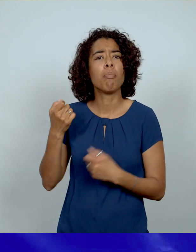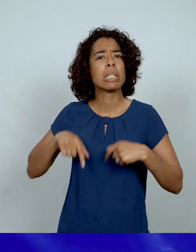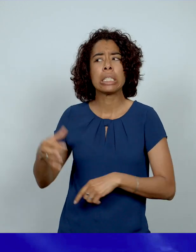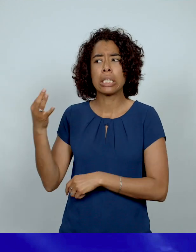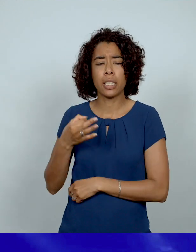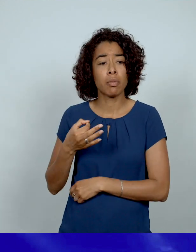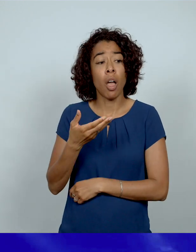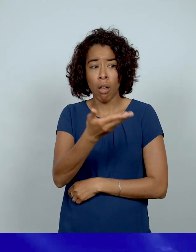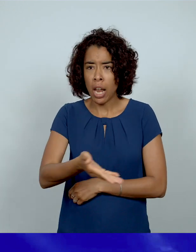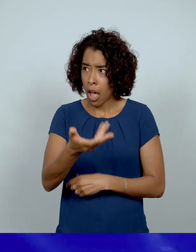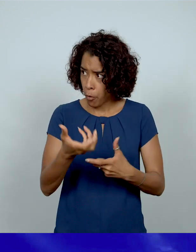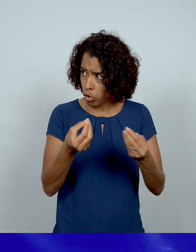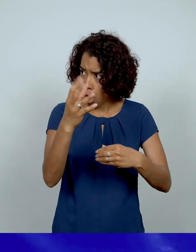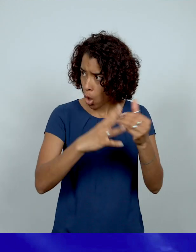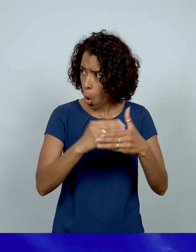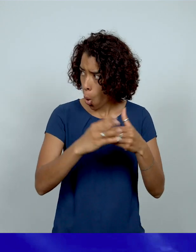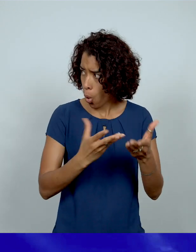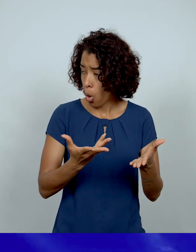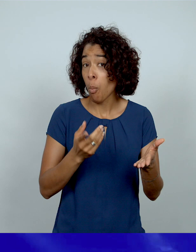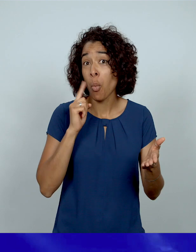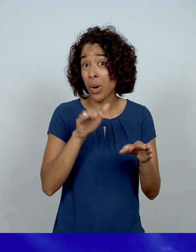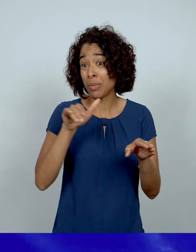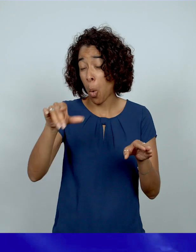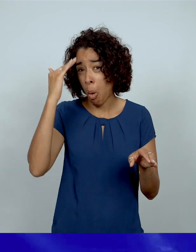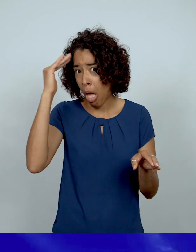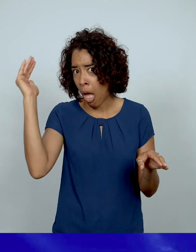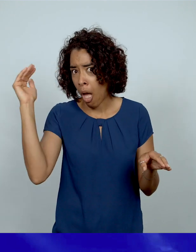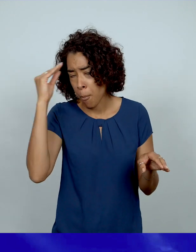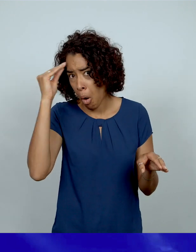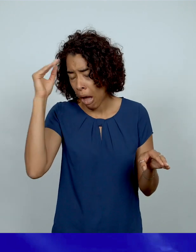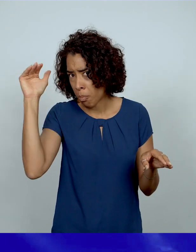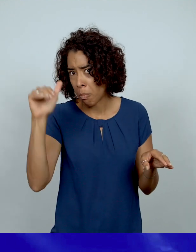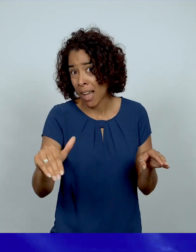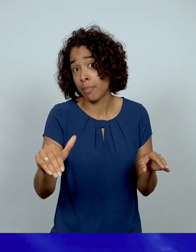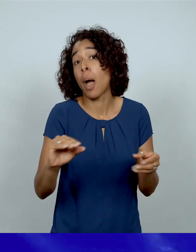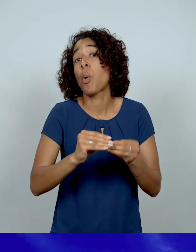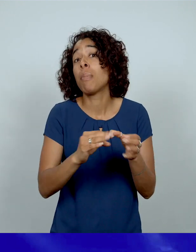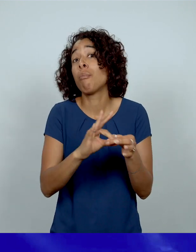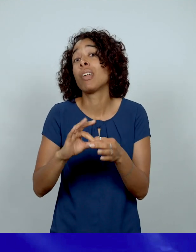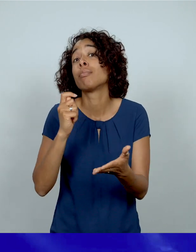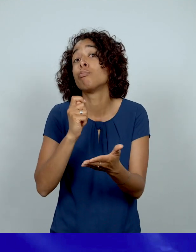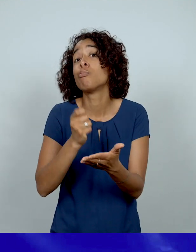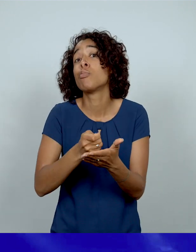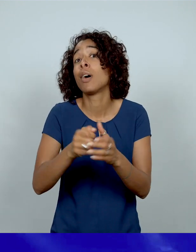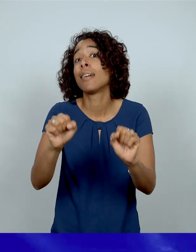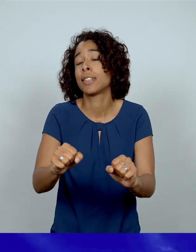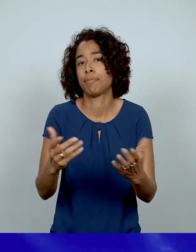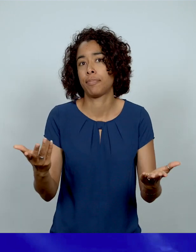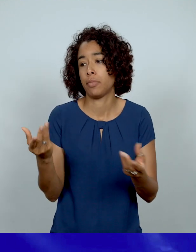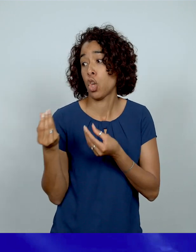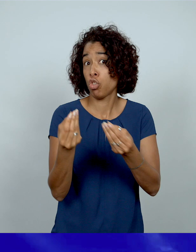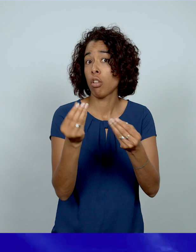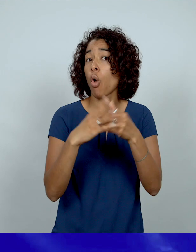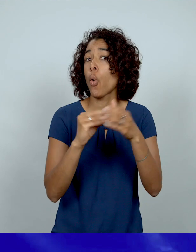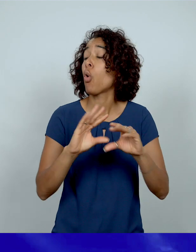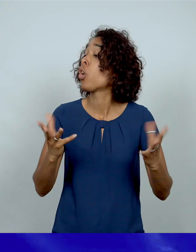que les Français soient heureux parce que déjà à cette époque-là, le moral des Français était en berne et le problème était le pouvoir d'achat. Il disait, vous voulez que les Français soient heureux? C'est